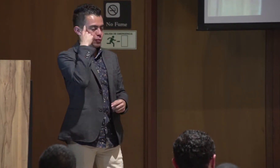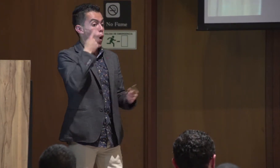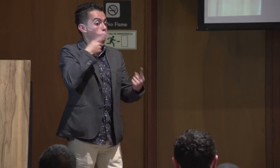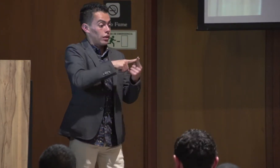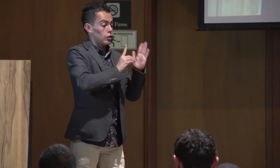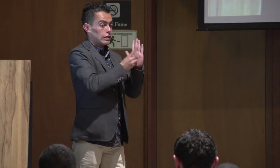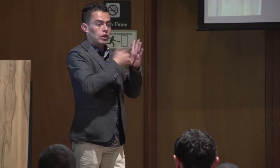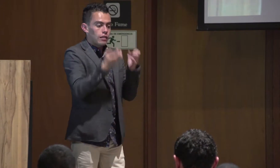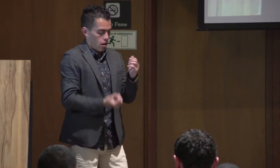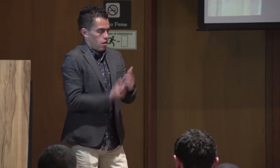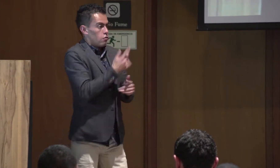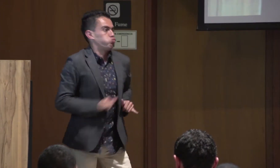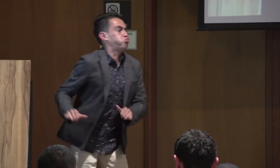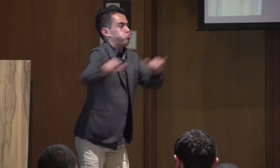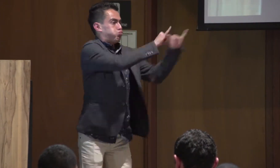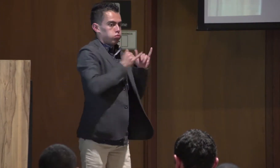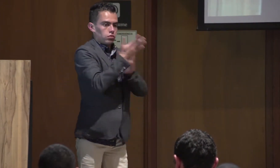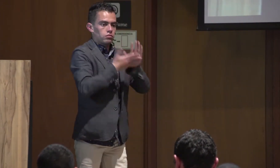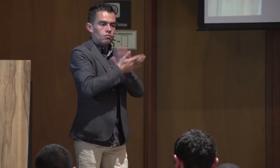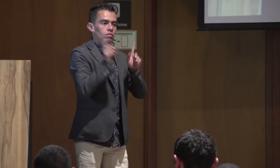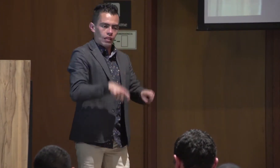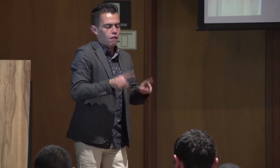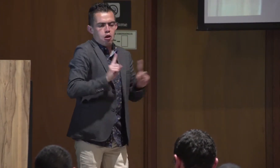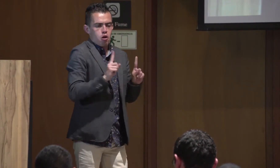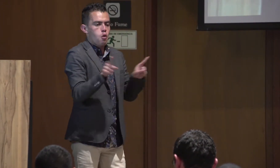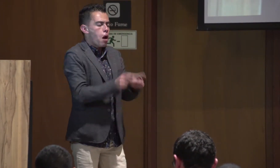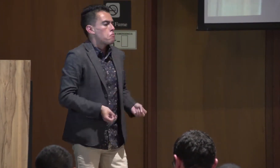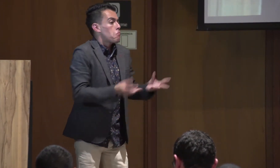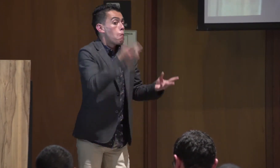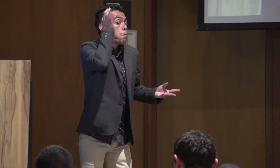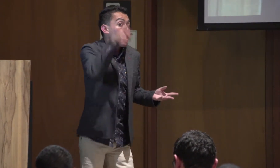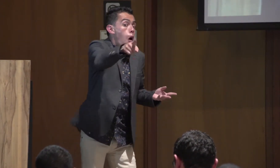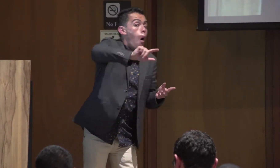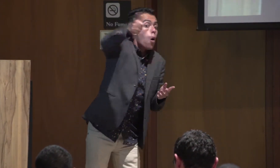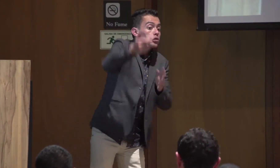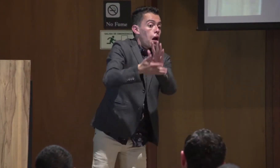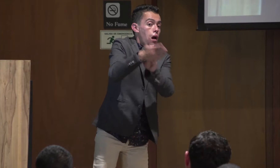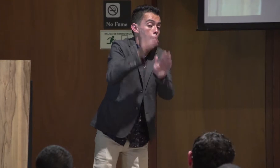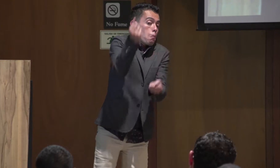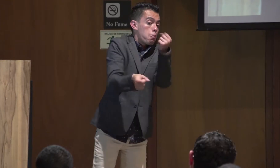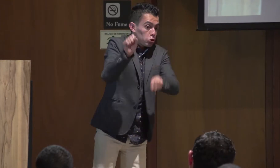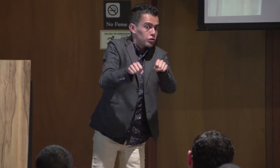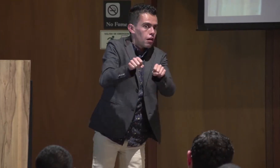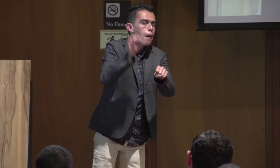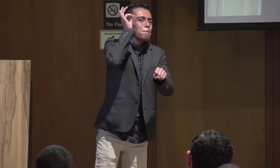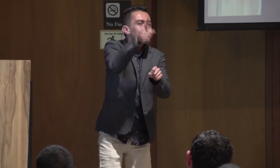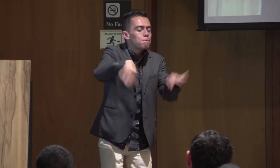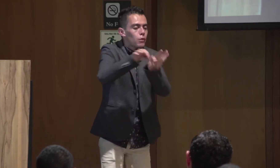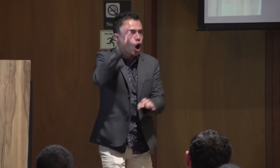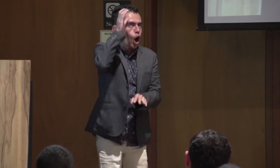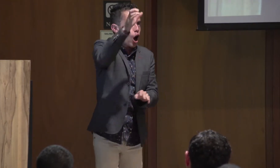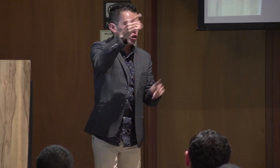el constructo que ellos tenían de cada una de esas señas. Sabemos que no es una prioridad que